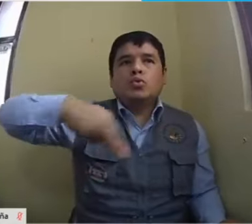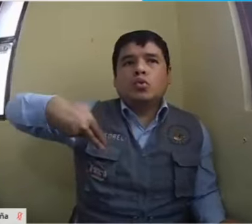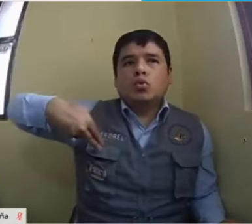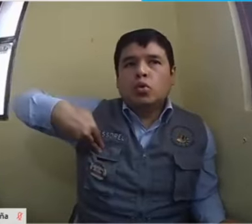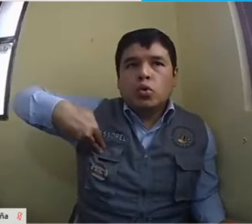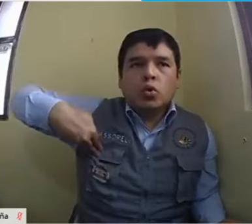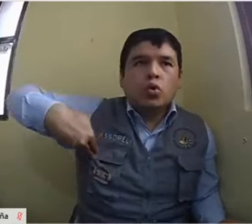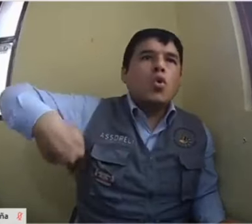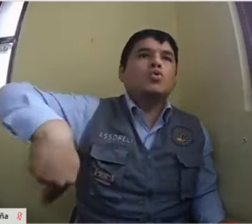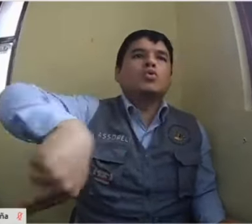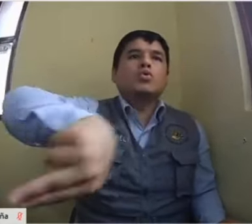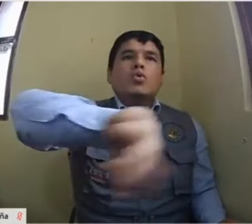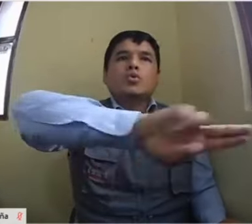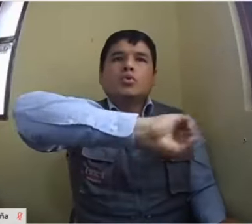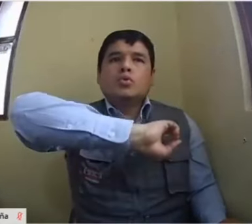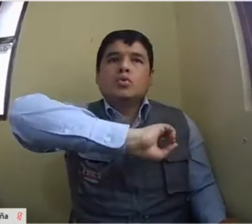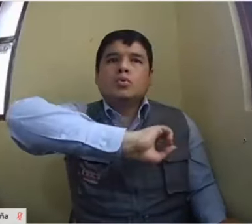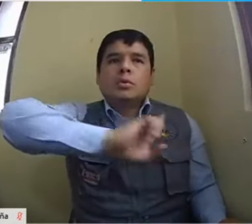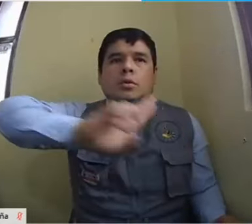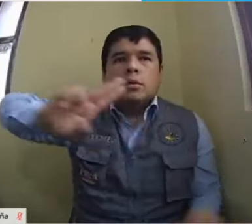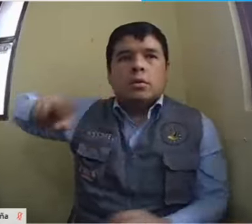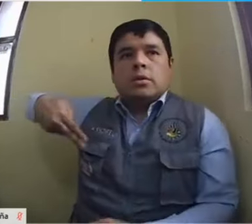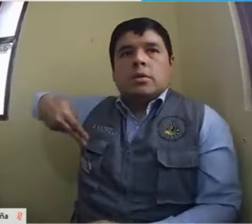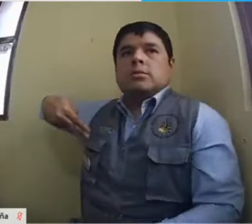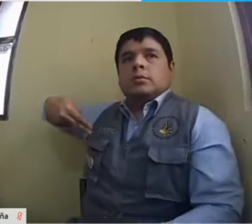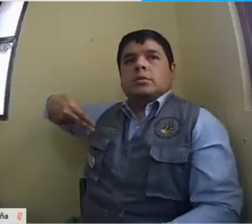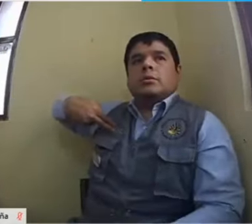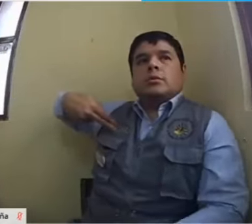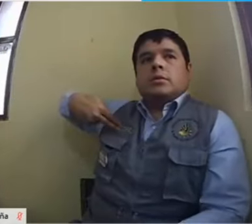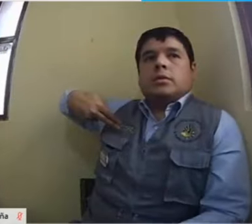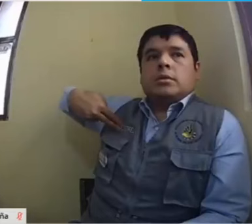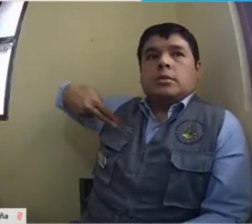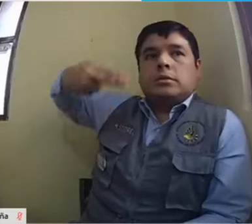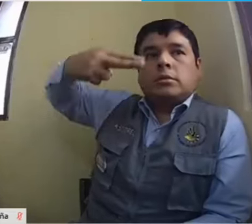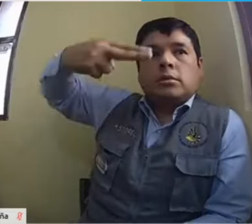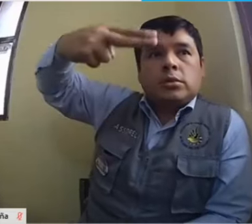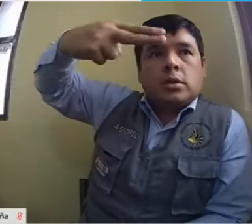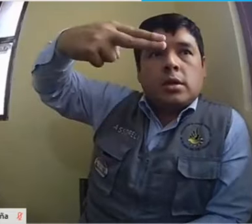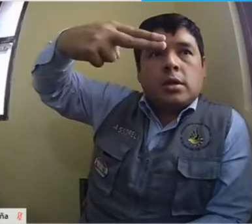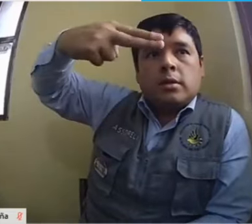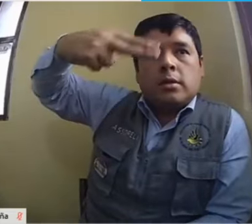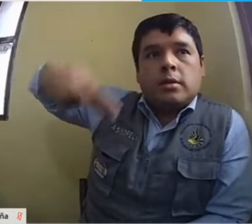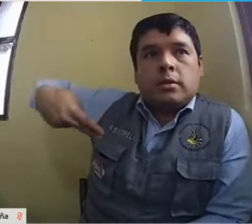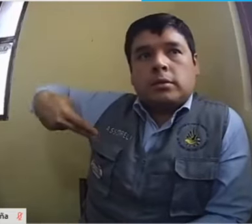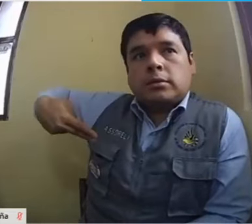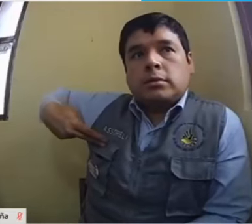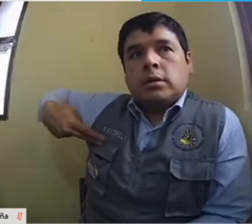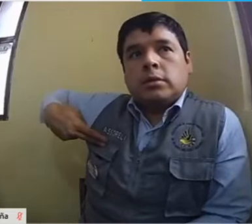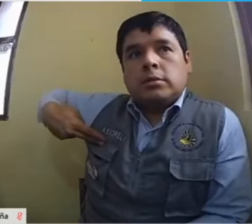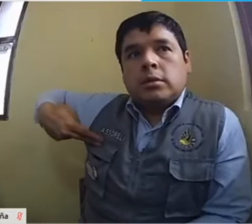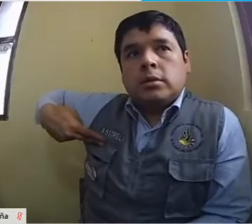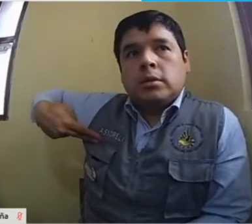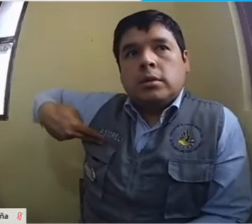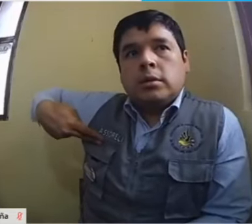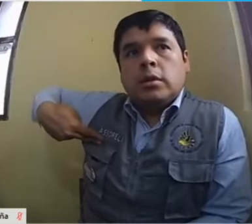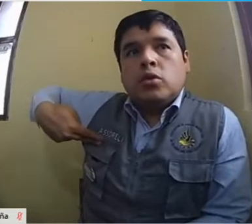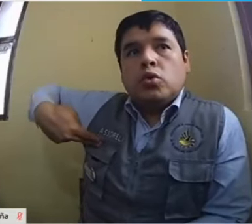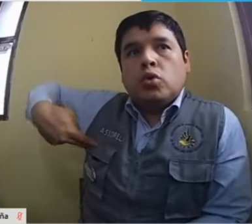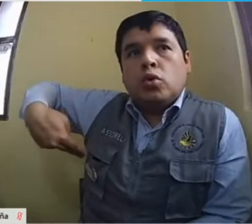y sale de un lado del hombro hacia el otro, ¿no? Nosotros. Como media luna, pero